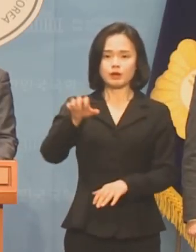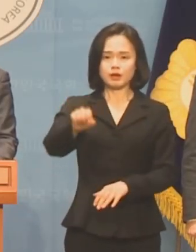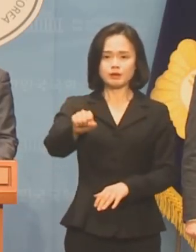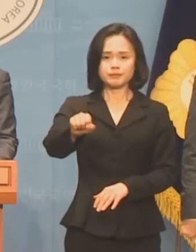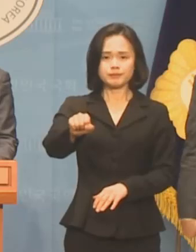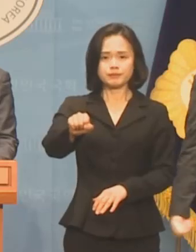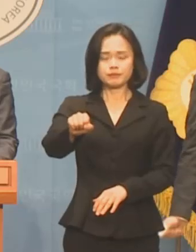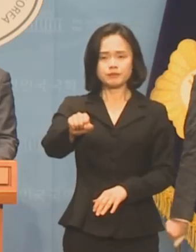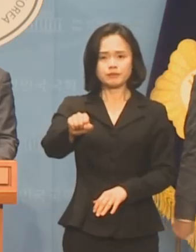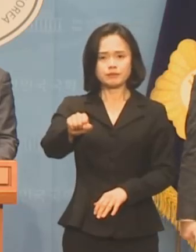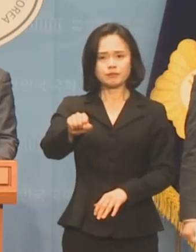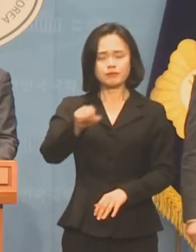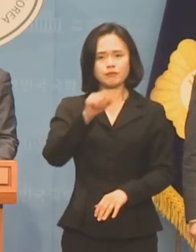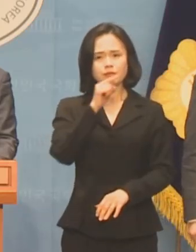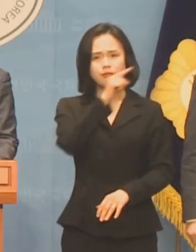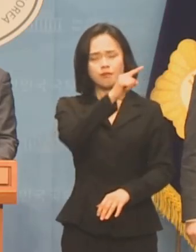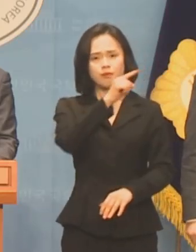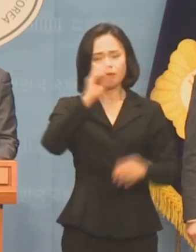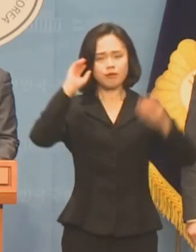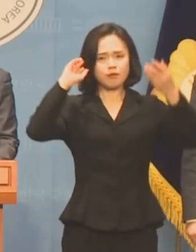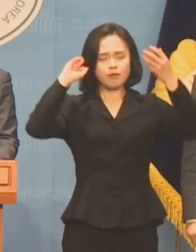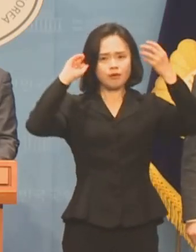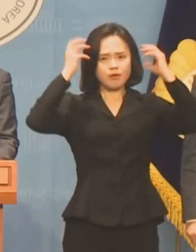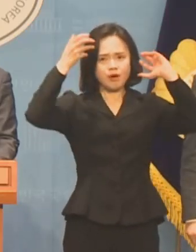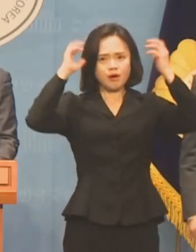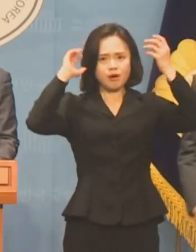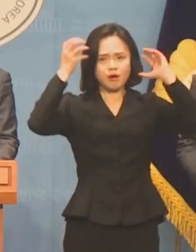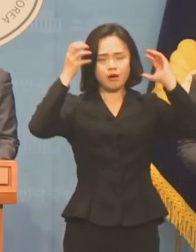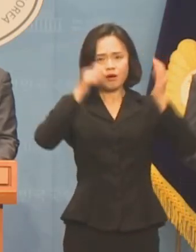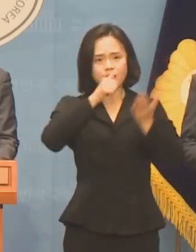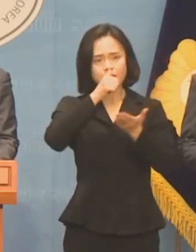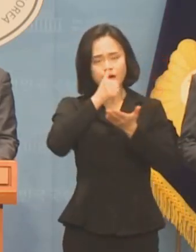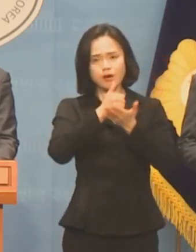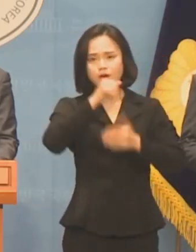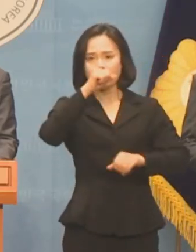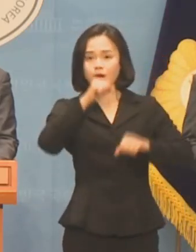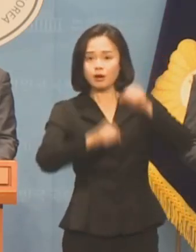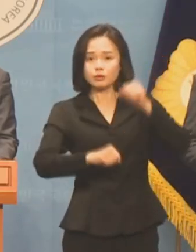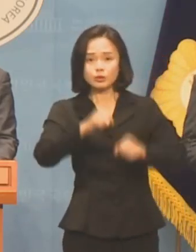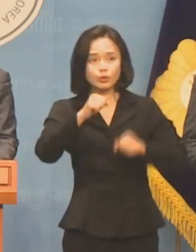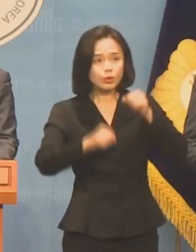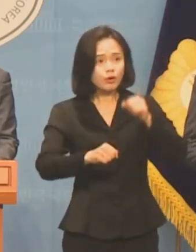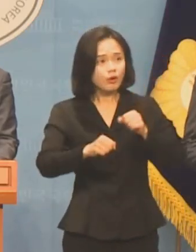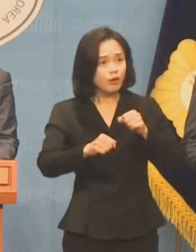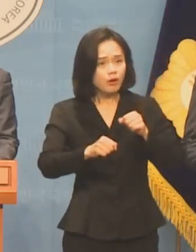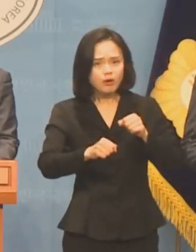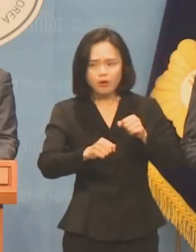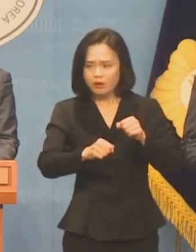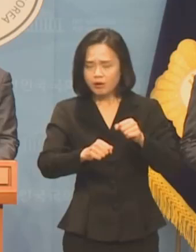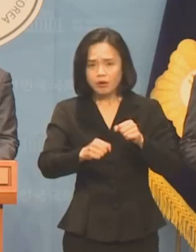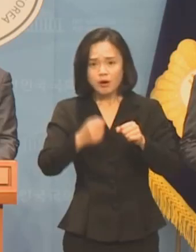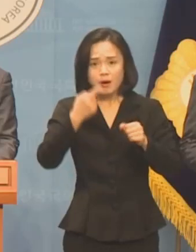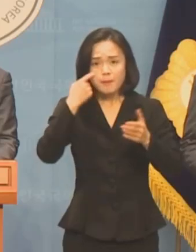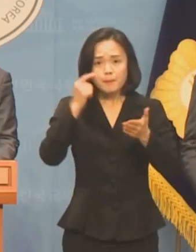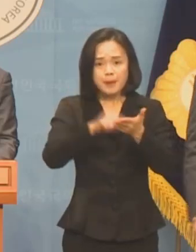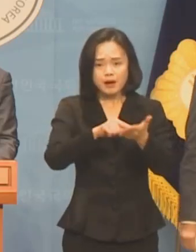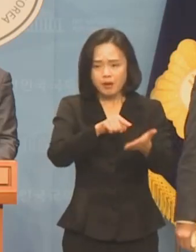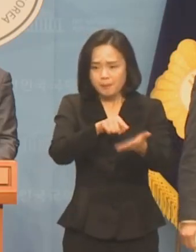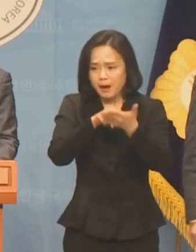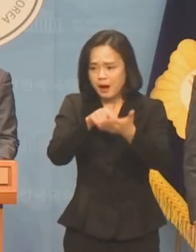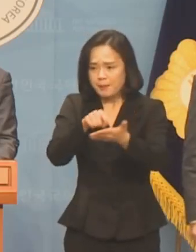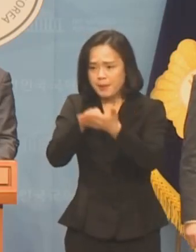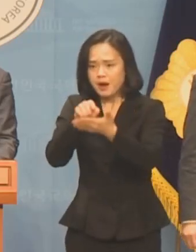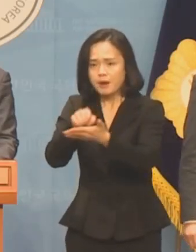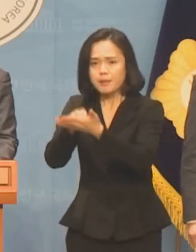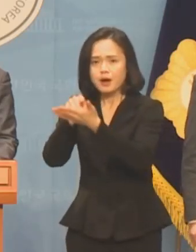그 미친 광기의 범죄 행위는 어디가 끝인지 참으로 어이가 없을